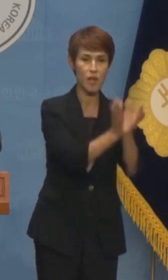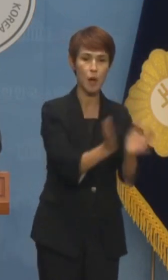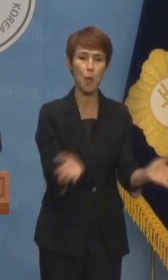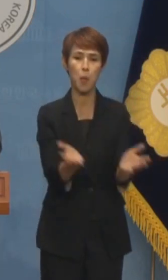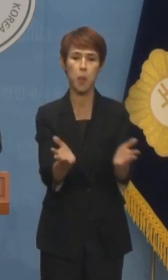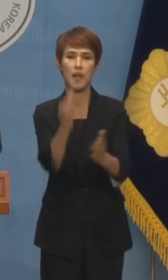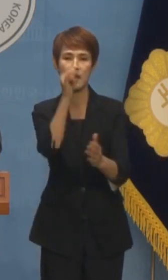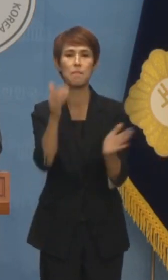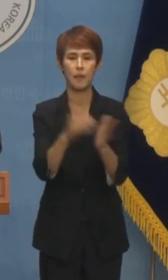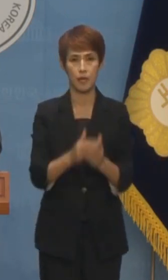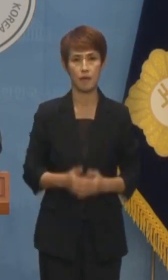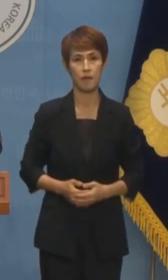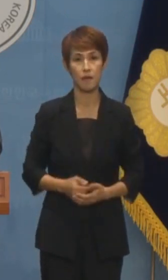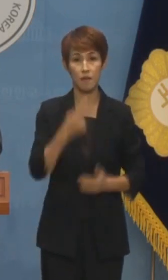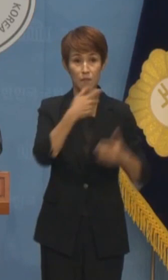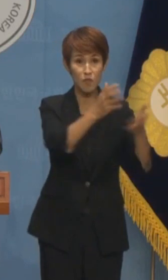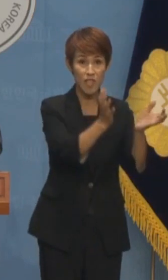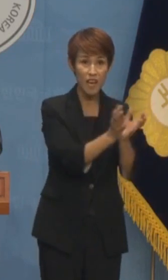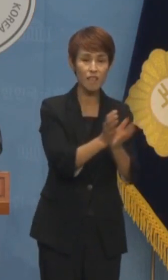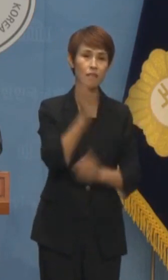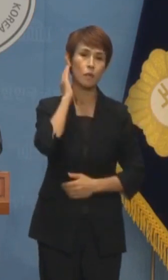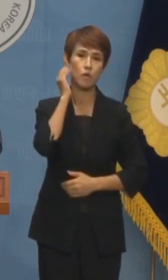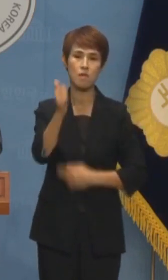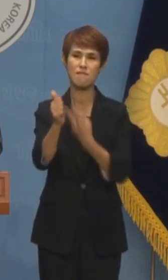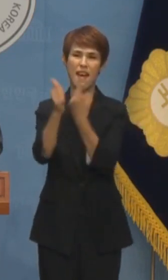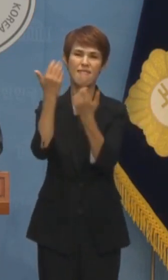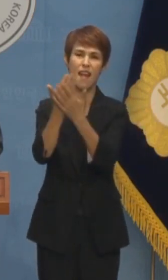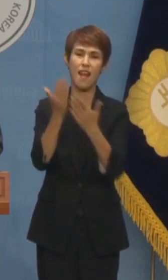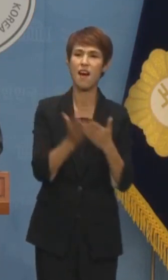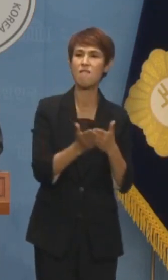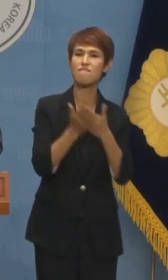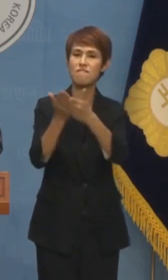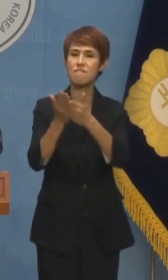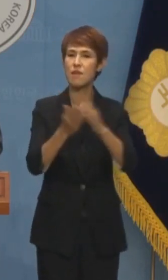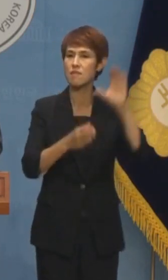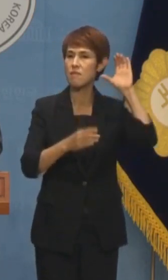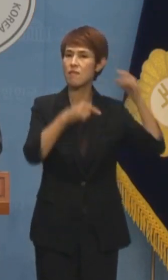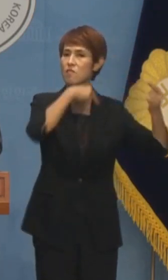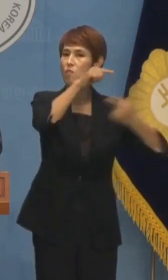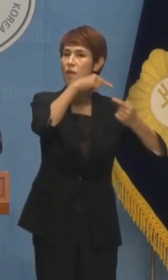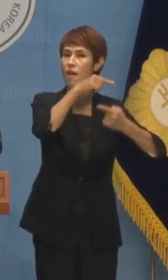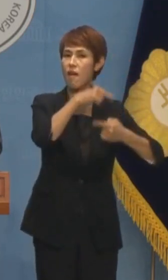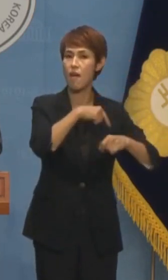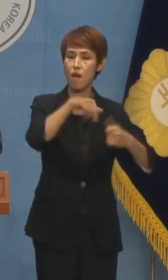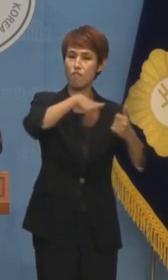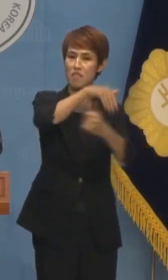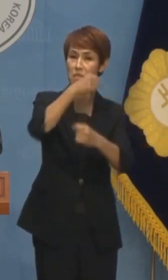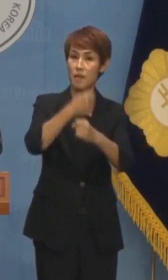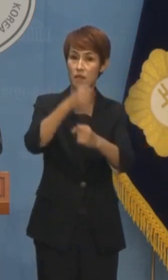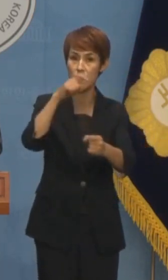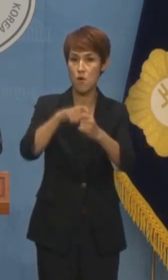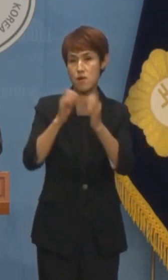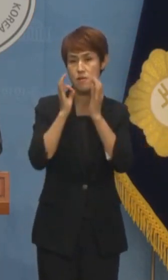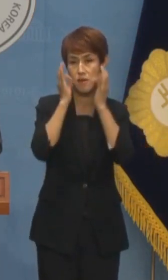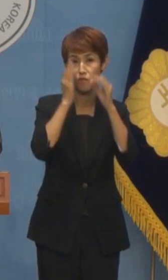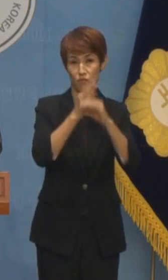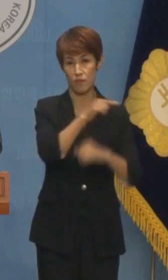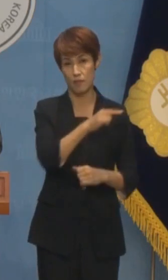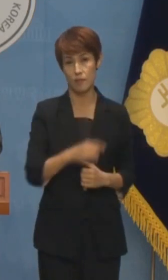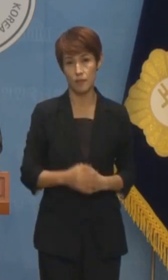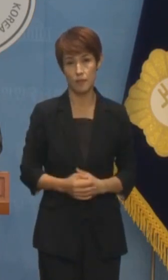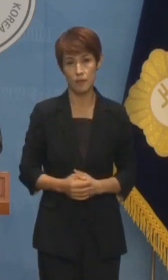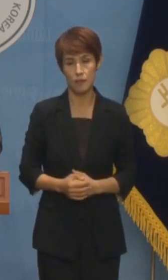지금 민주당은 탄핵 청원 청문회를 강행하는 등 대통령 탄핵 분위기 조성에 안간힘을 쏟고